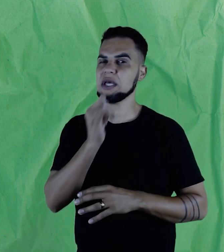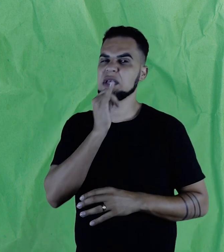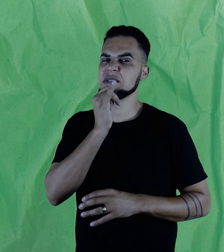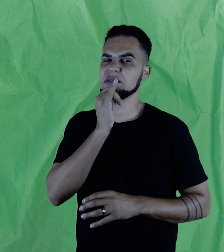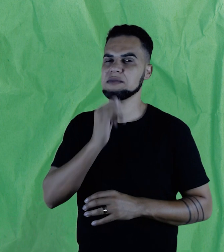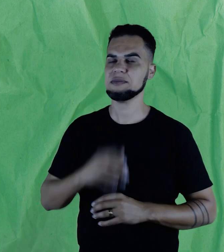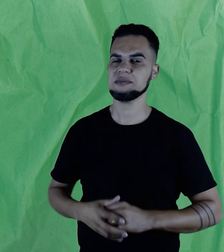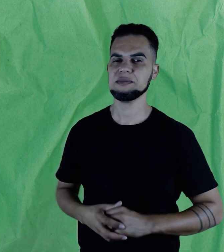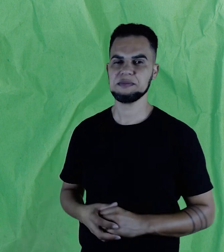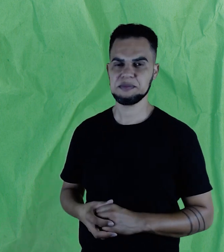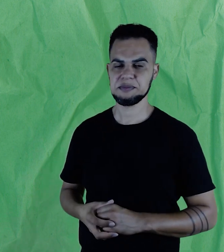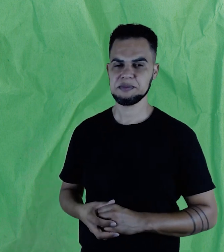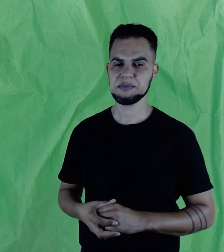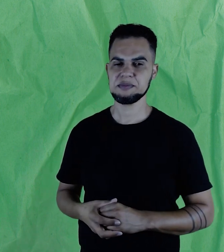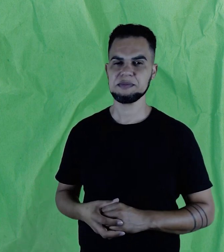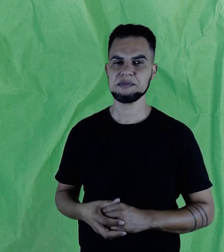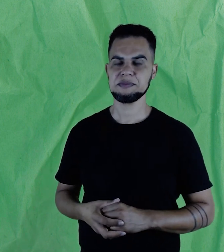exemplo,